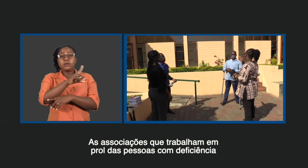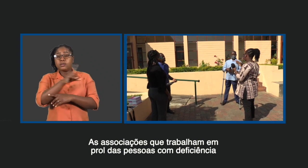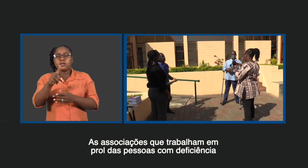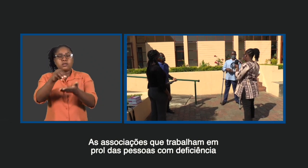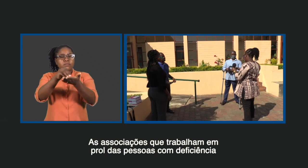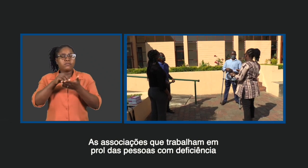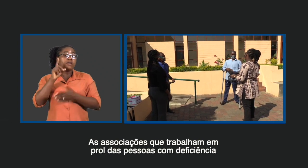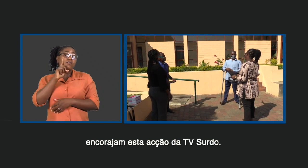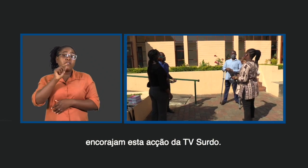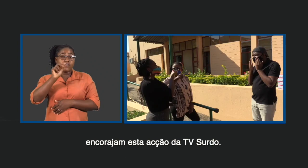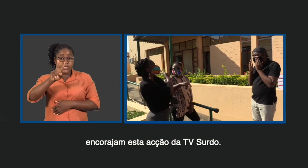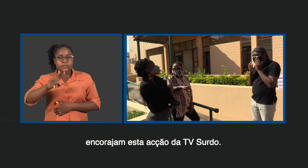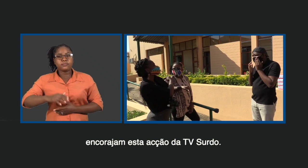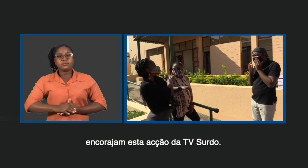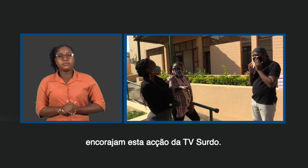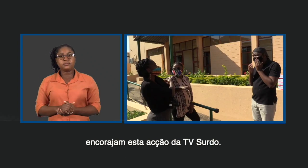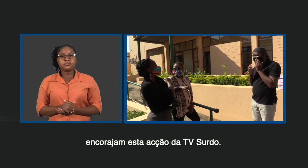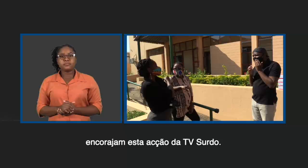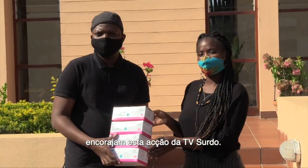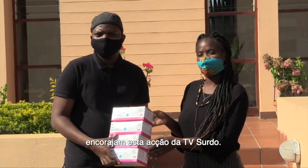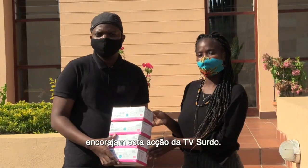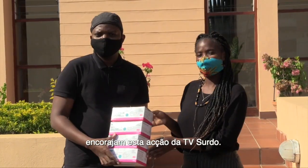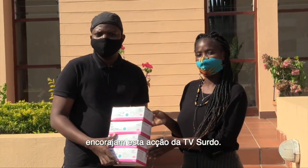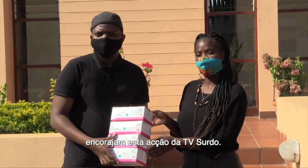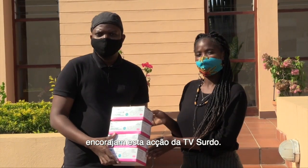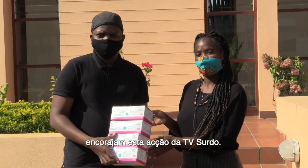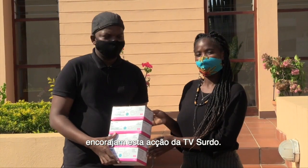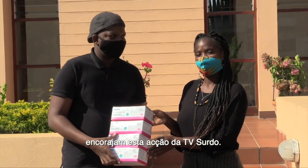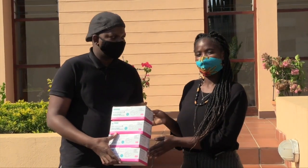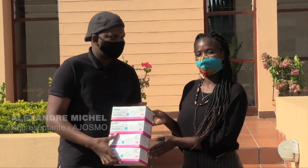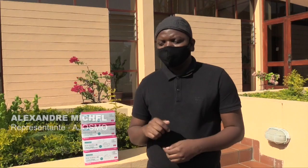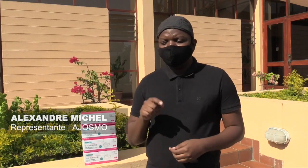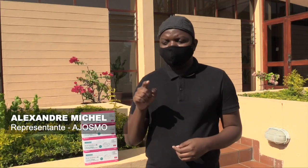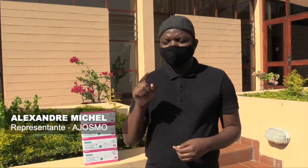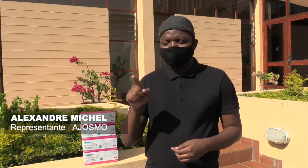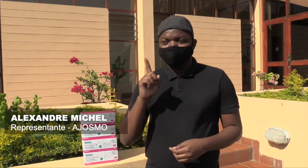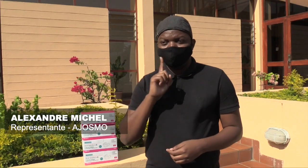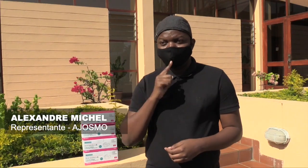prol das pessoas com deficiência, encorajam esta ação da TV surdo.